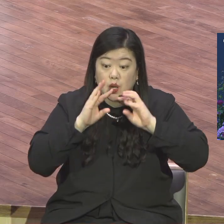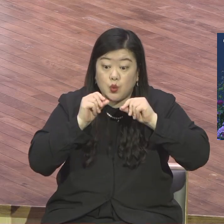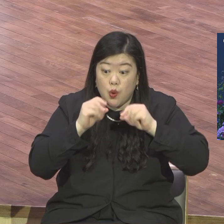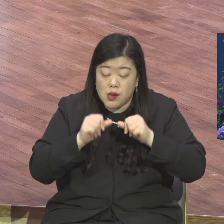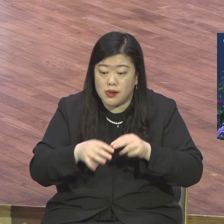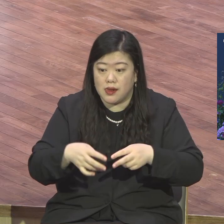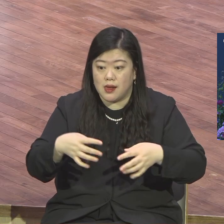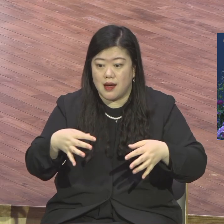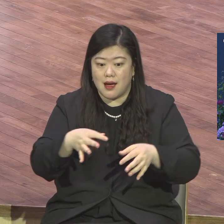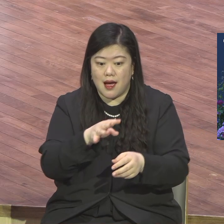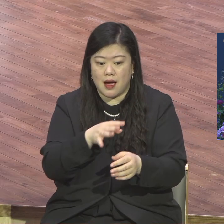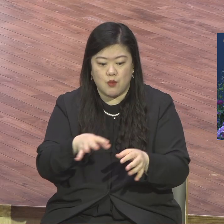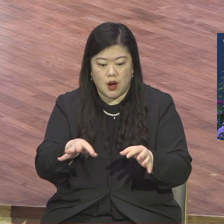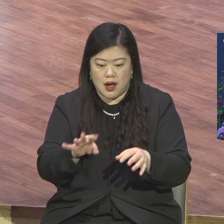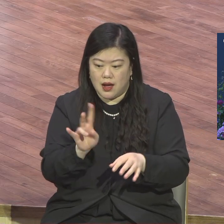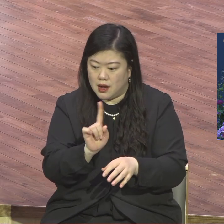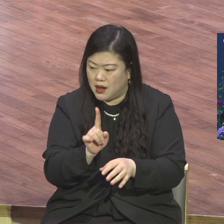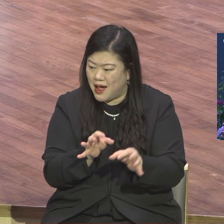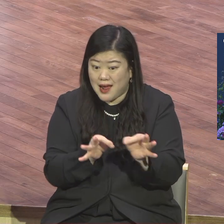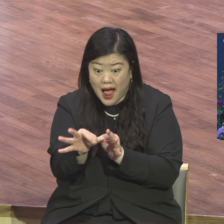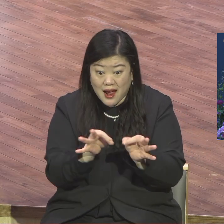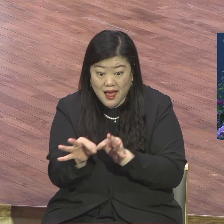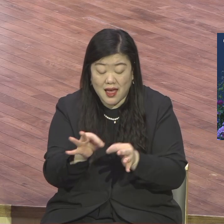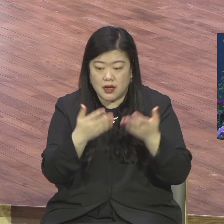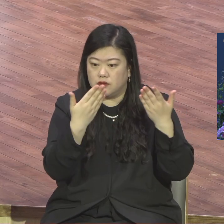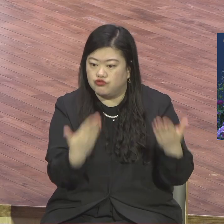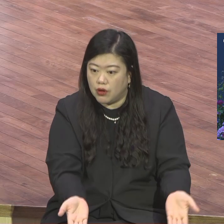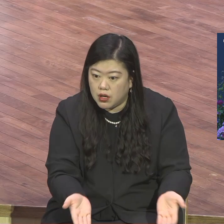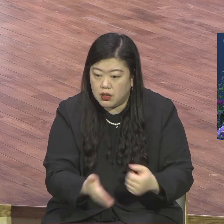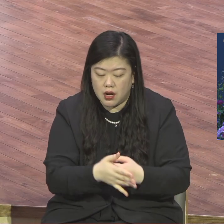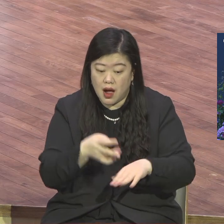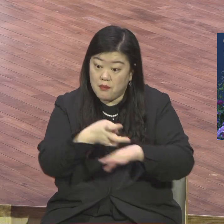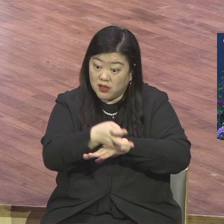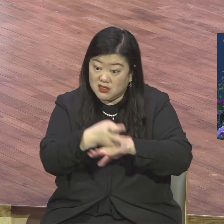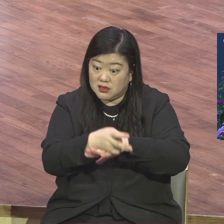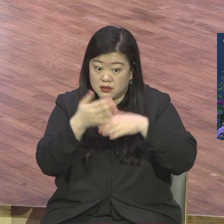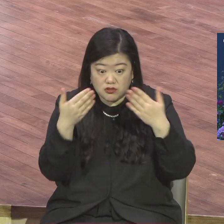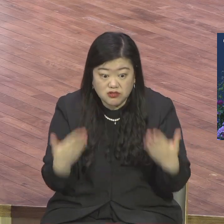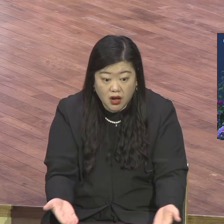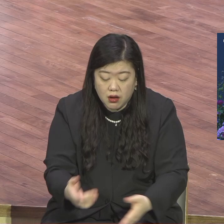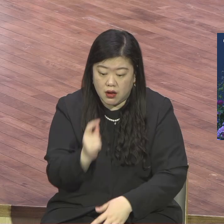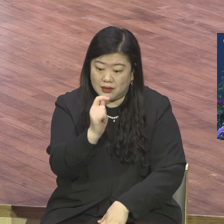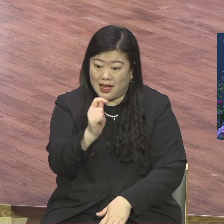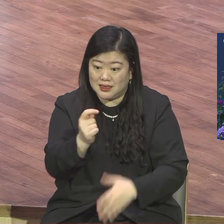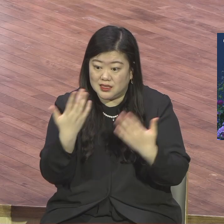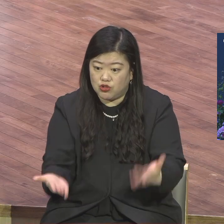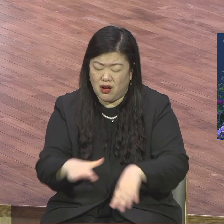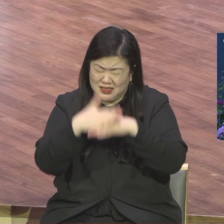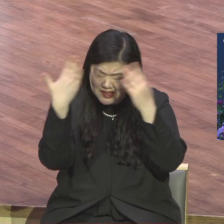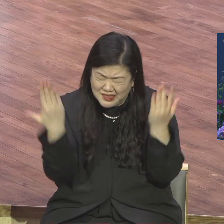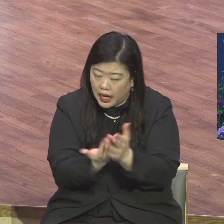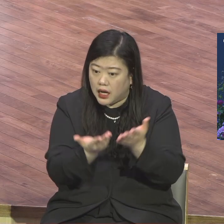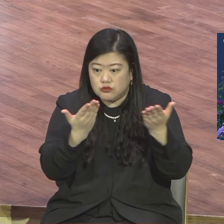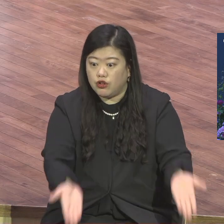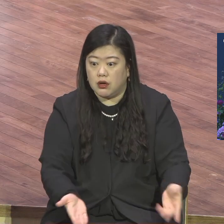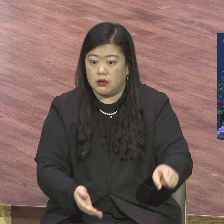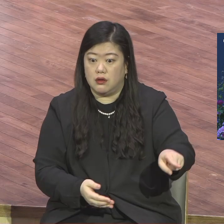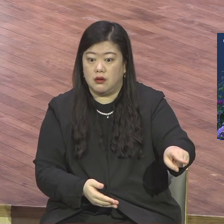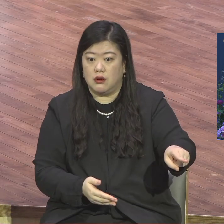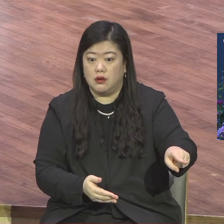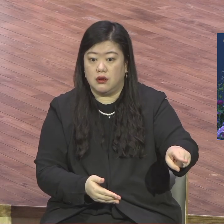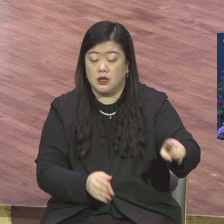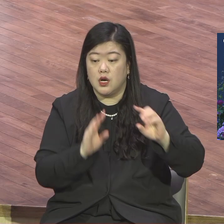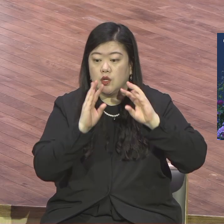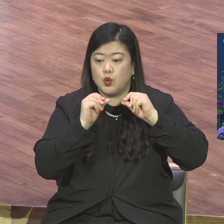우리 일요일날 우리가 주일 예배드리면 주일날 부활하셨기 때문에 이거를 부활을 모릅니다. 그냥 그대로 삽니다. 지금도